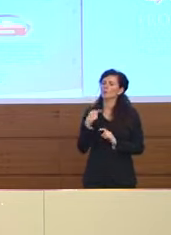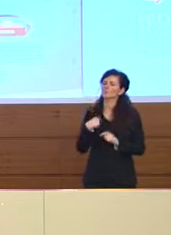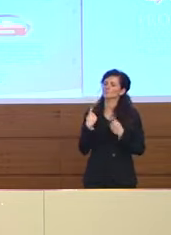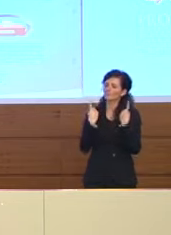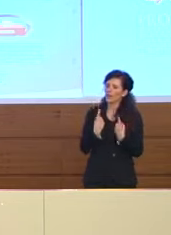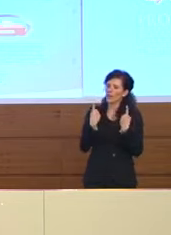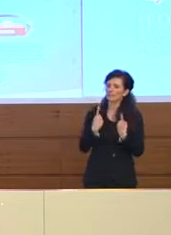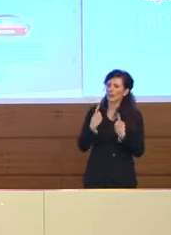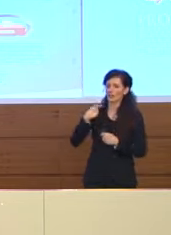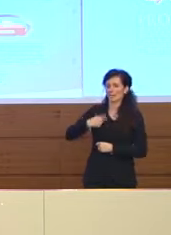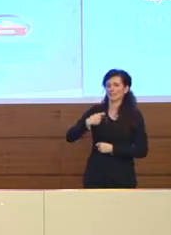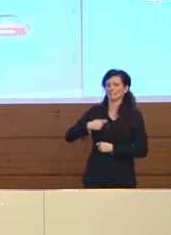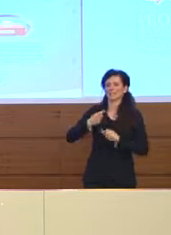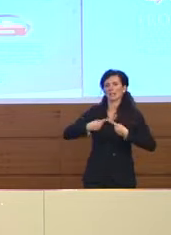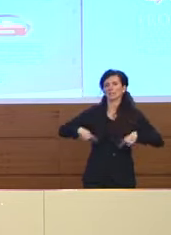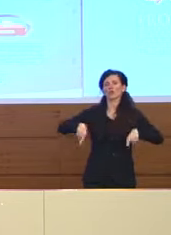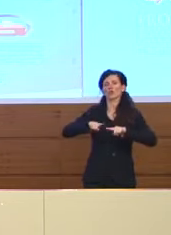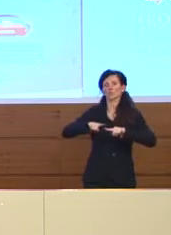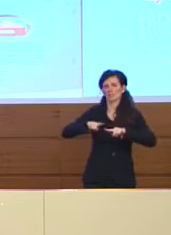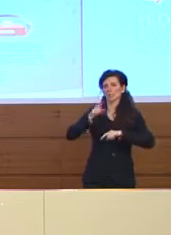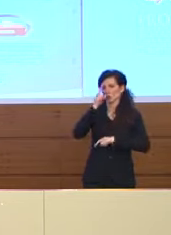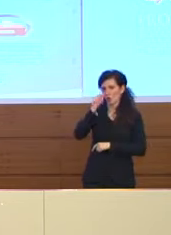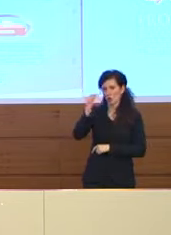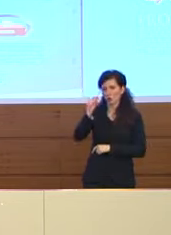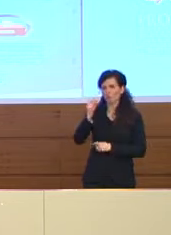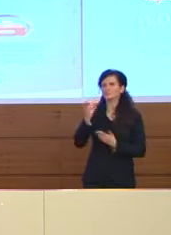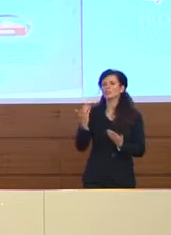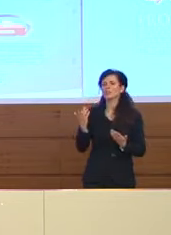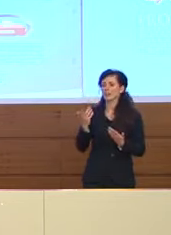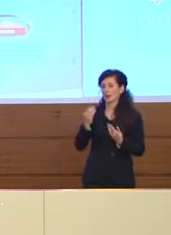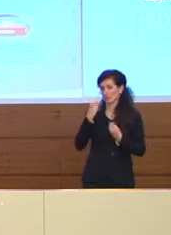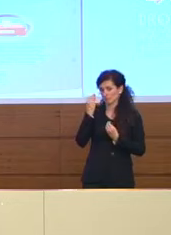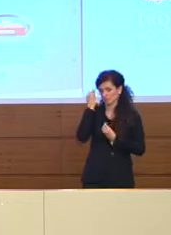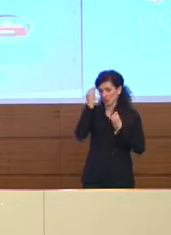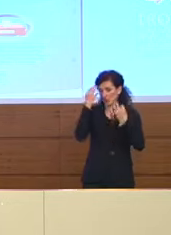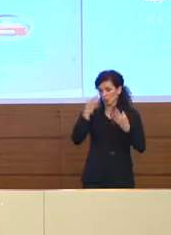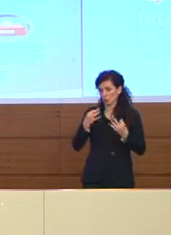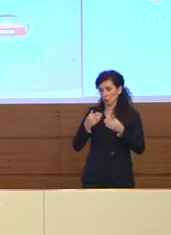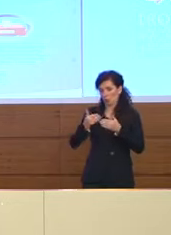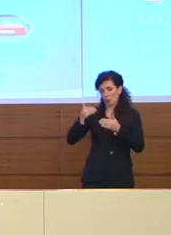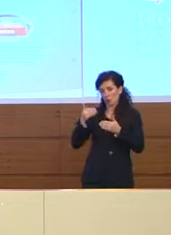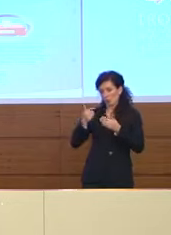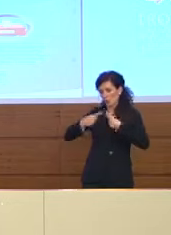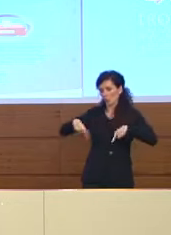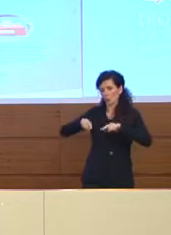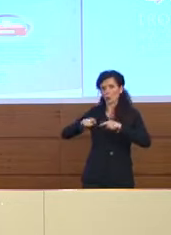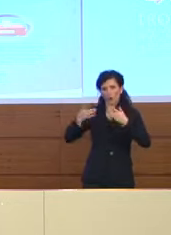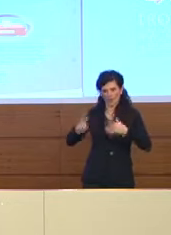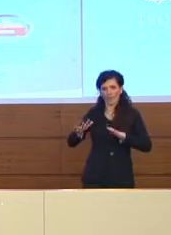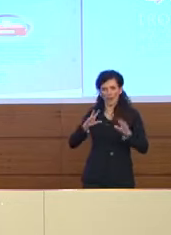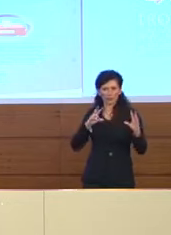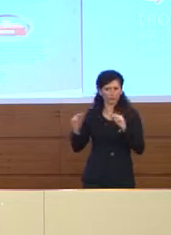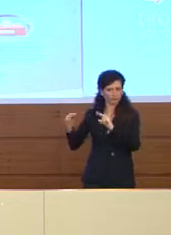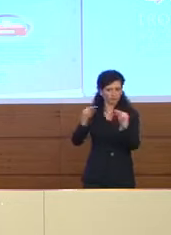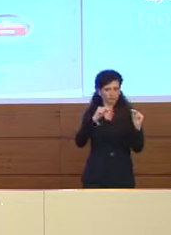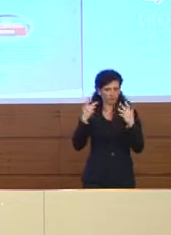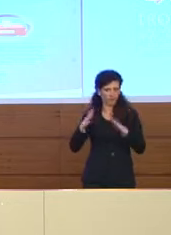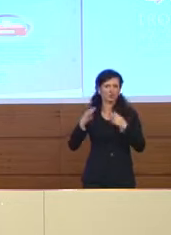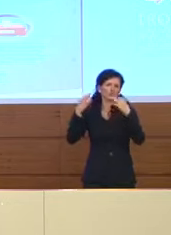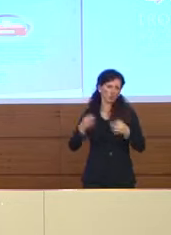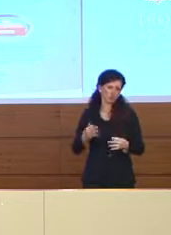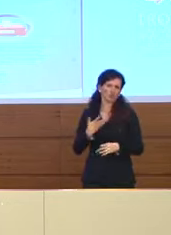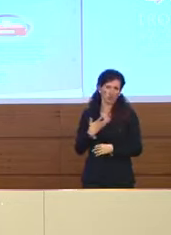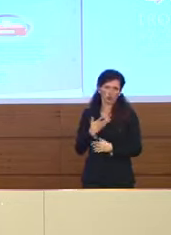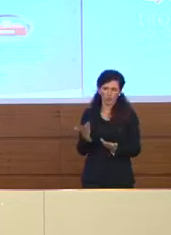del consiglio immagino che anche nelle successive riunioni rispetto a lunedì avrete affrontato la questione la questione connessa poi invece se avete deciso come